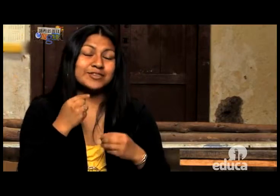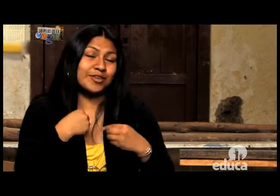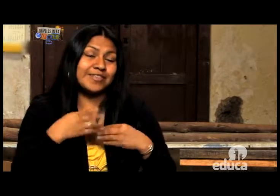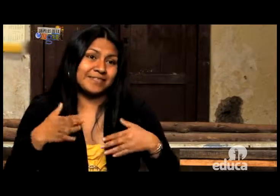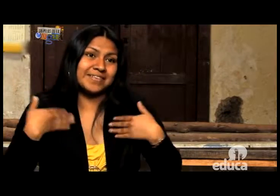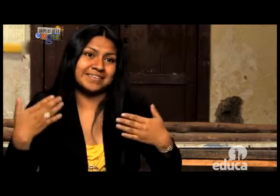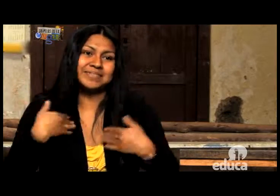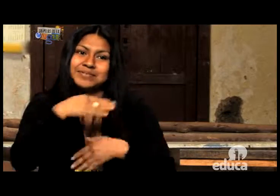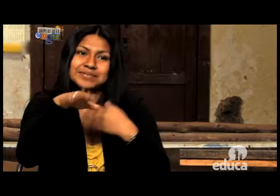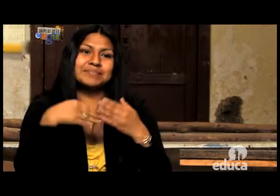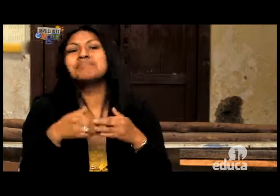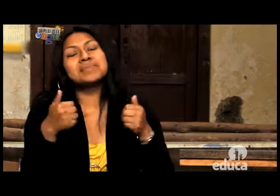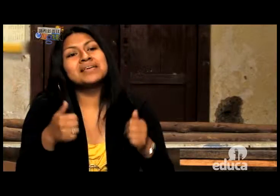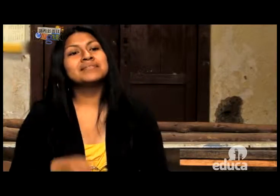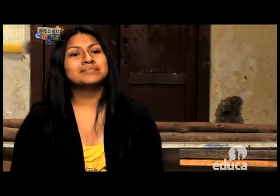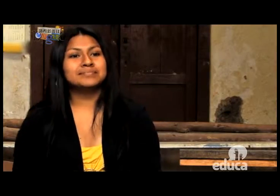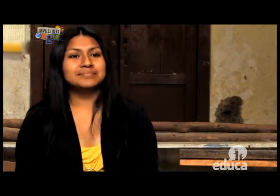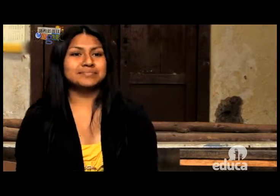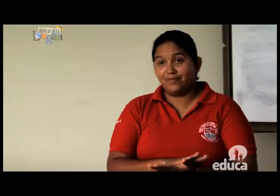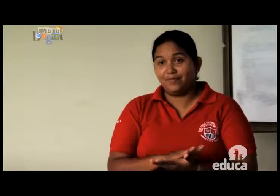grupo de amigos sordos.